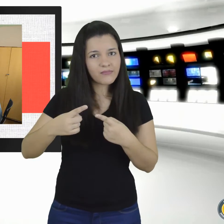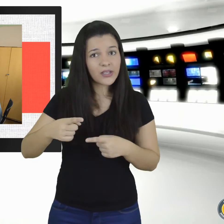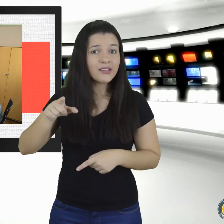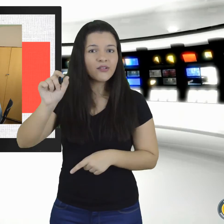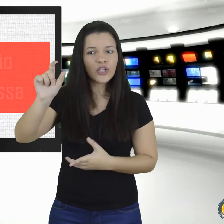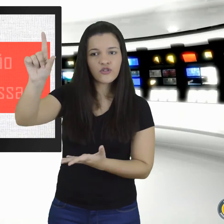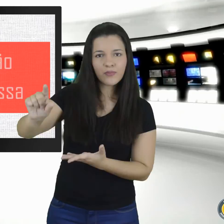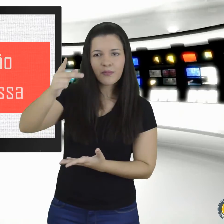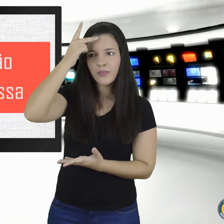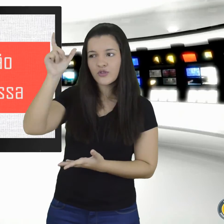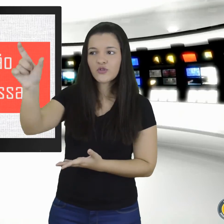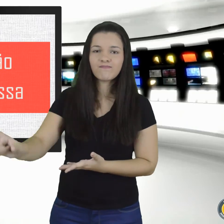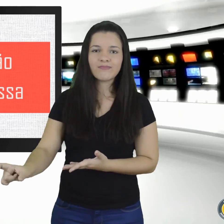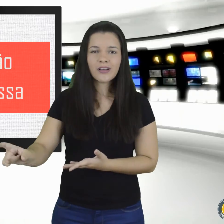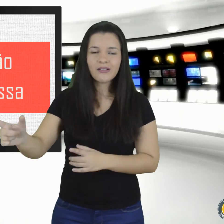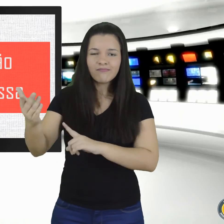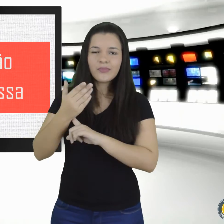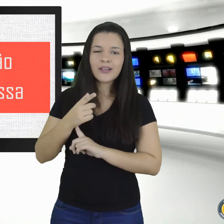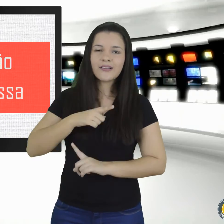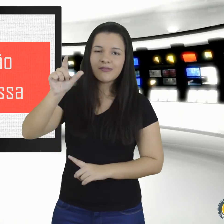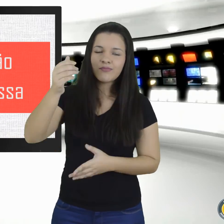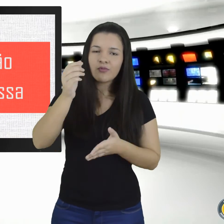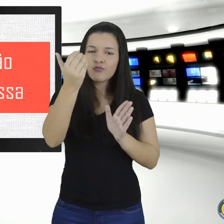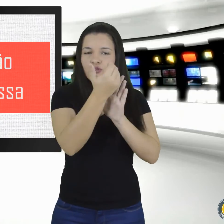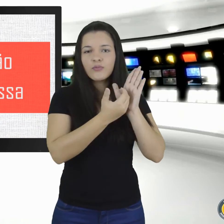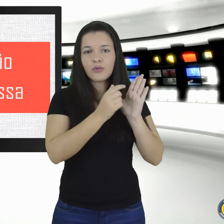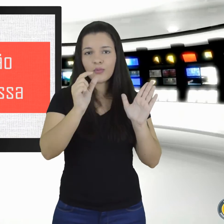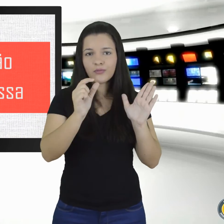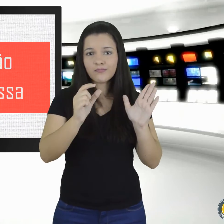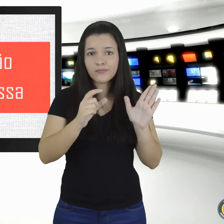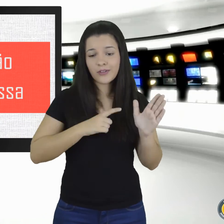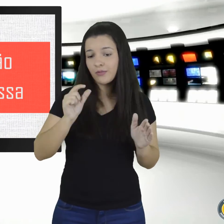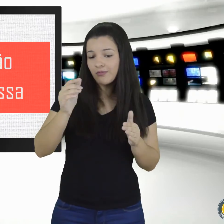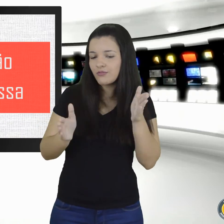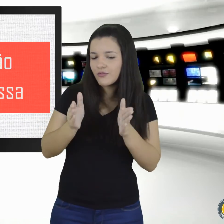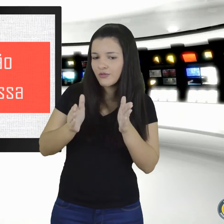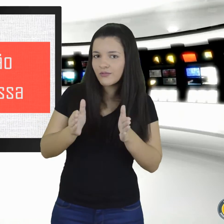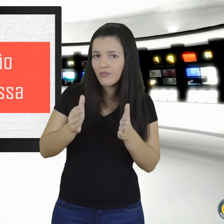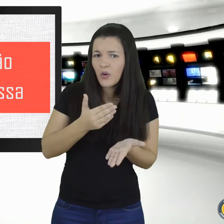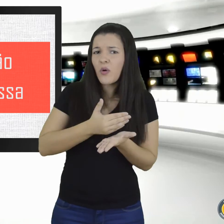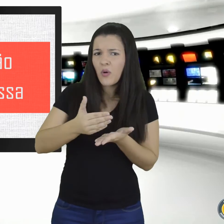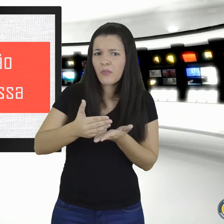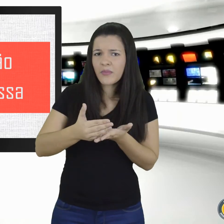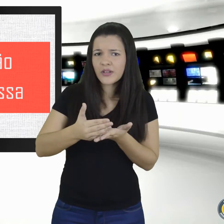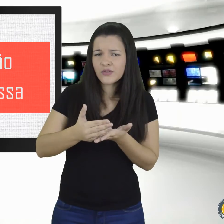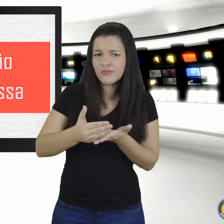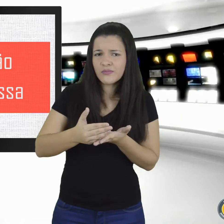espontâneas de pessoas físicas. Houve um período curto, no início do ano, cerca de um mês,